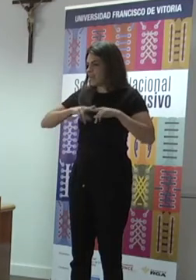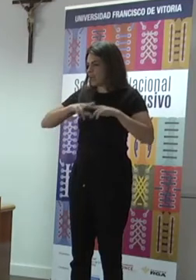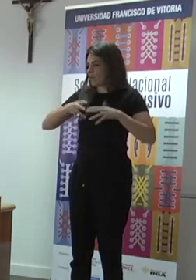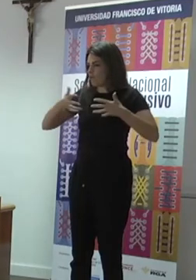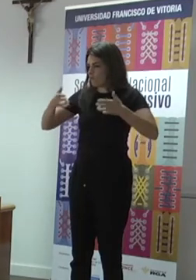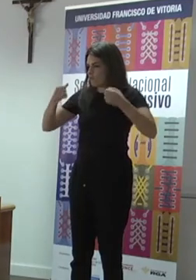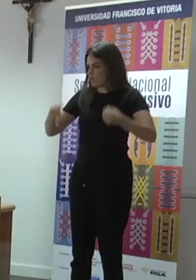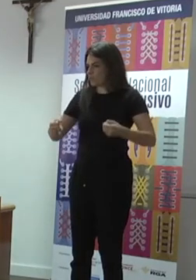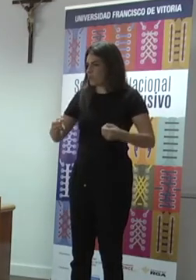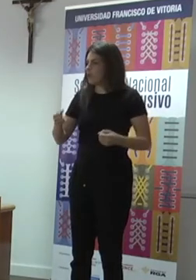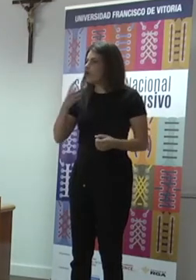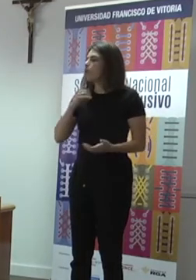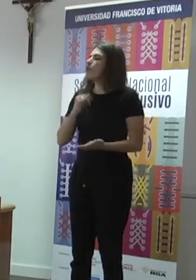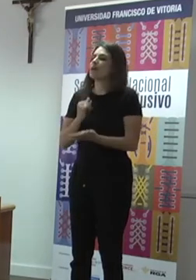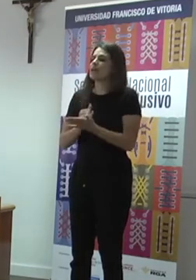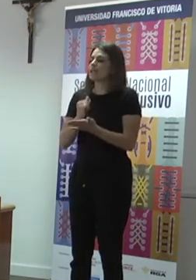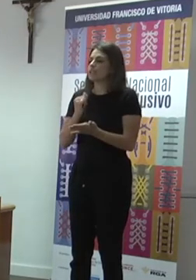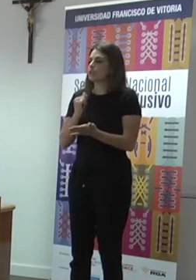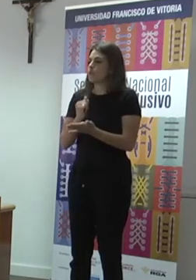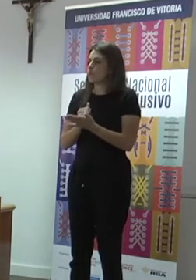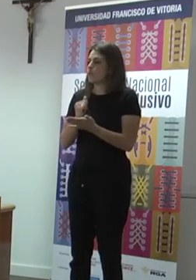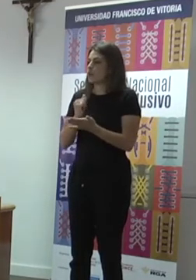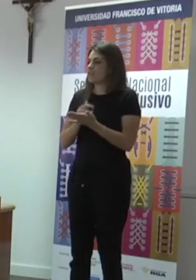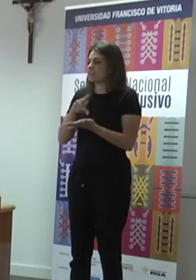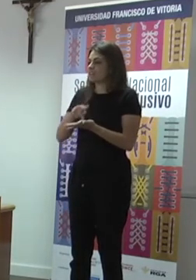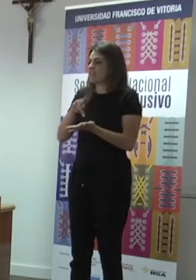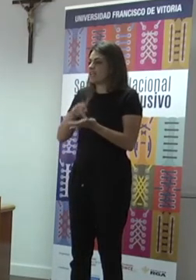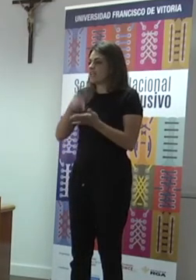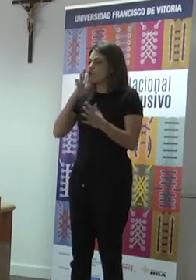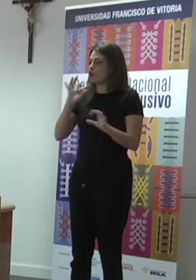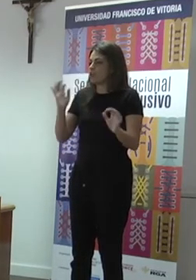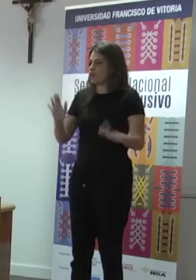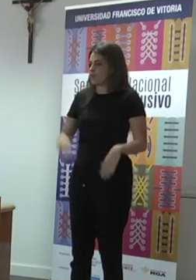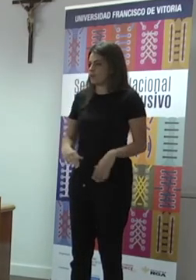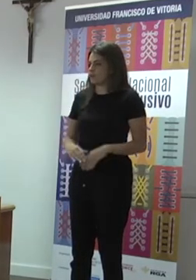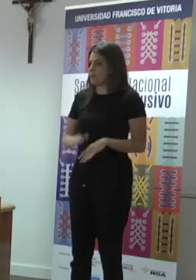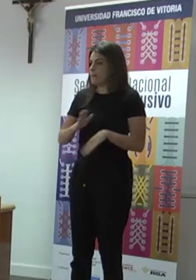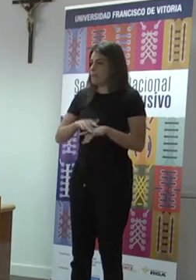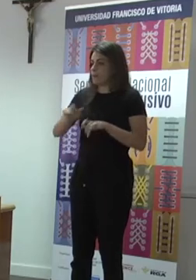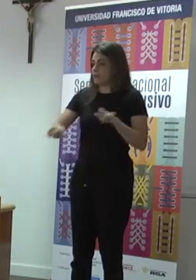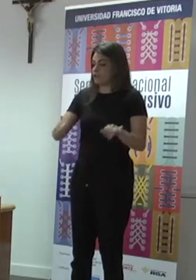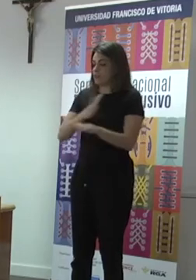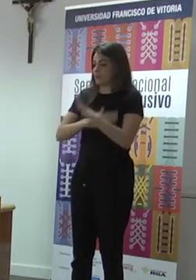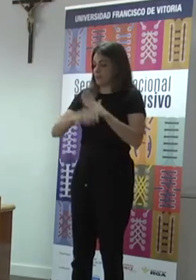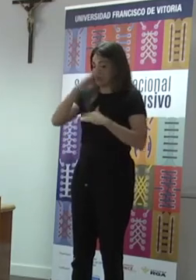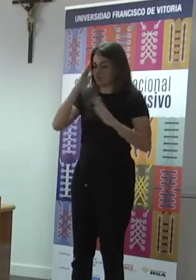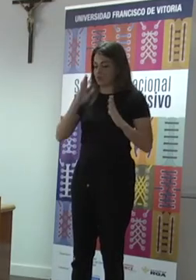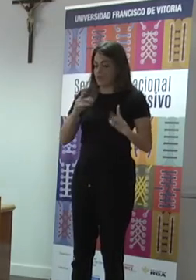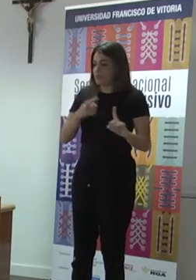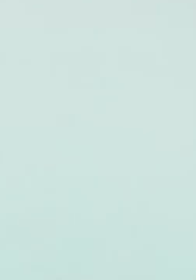que no tiene sentido las pruebas de INEF y para personas con discapacidad. Sin